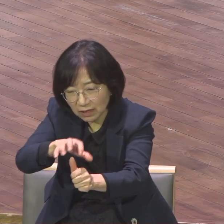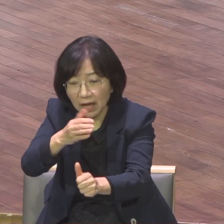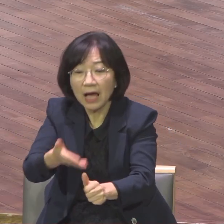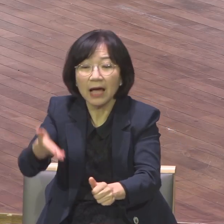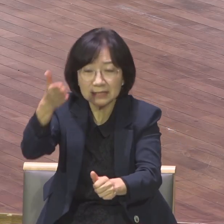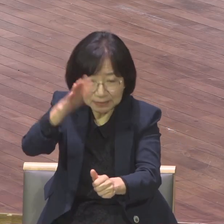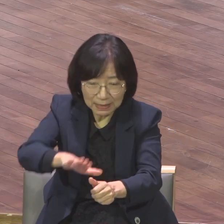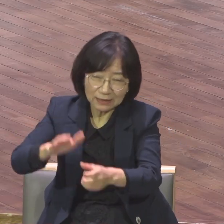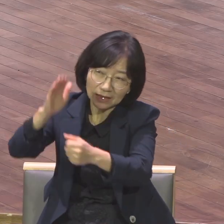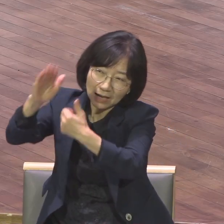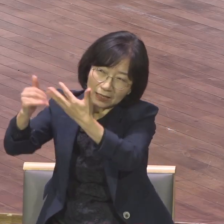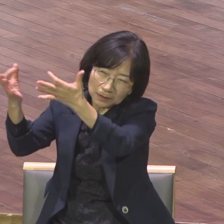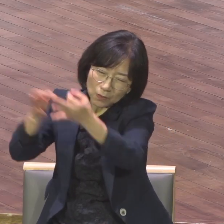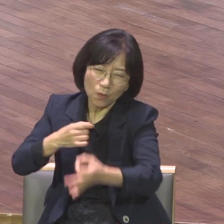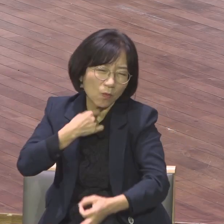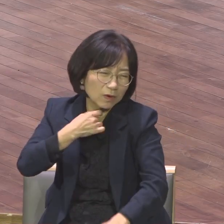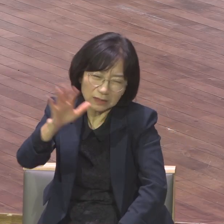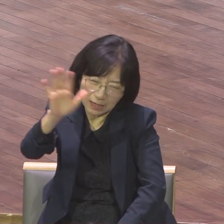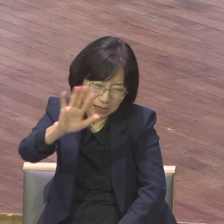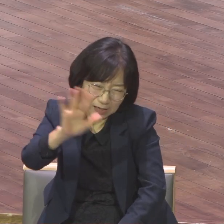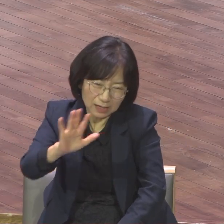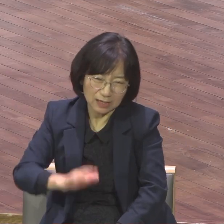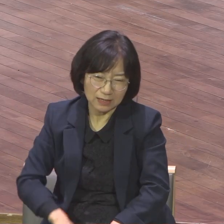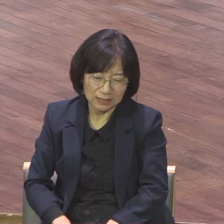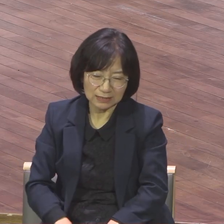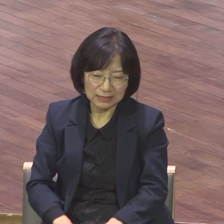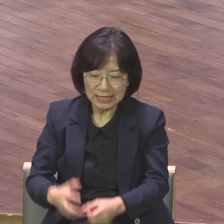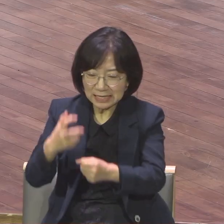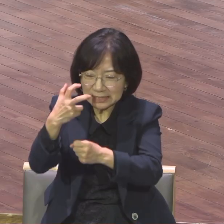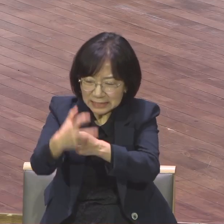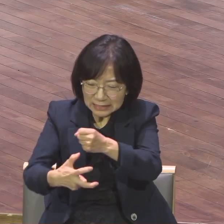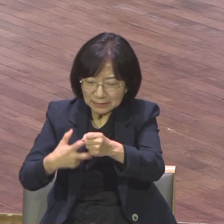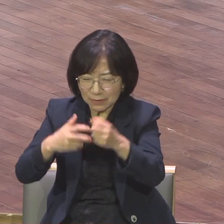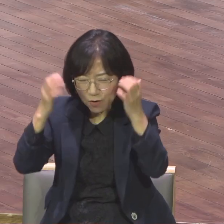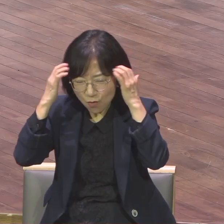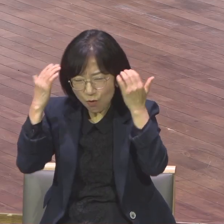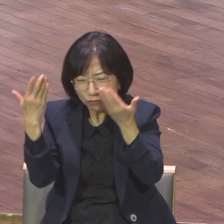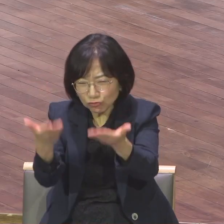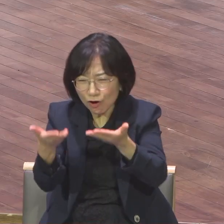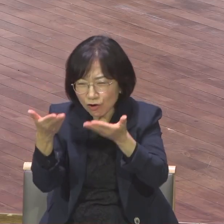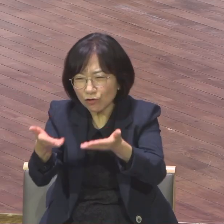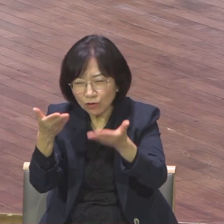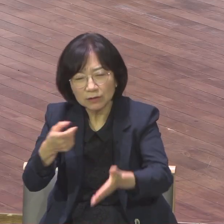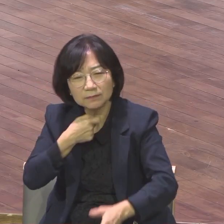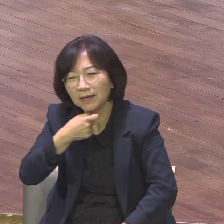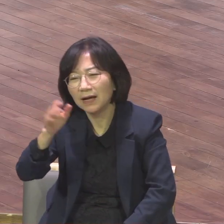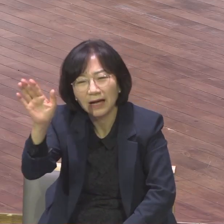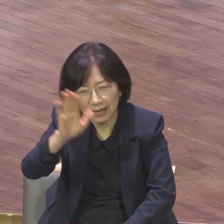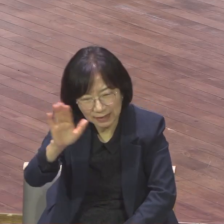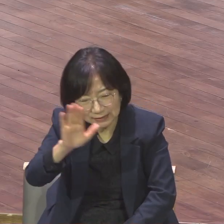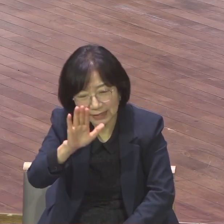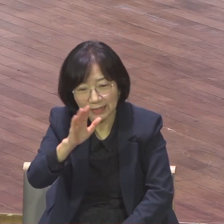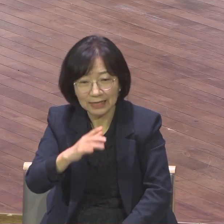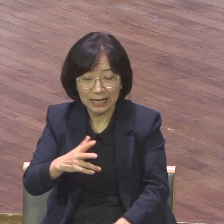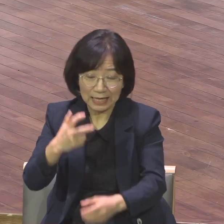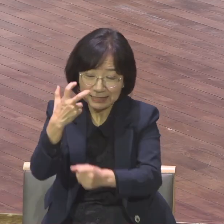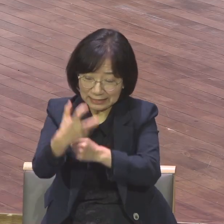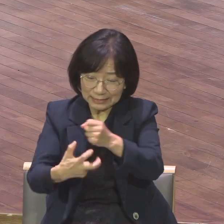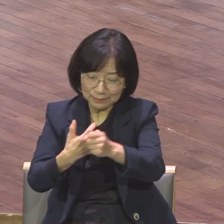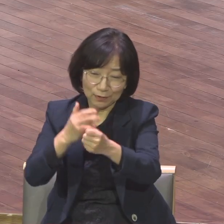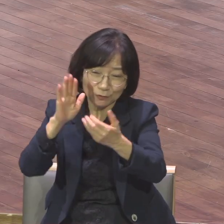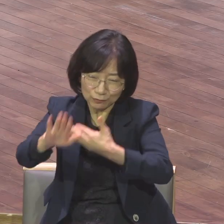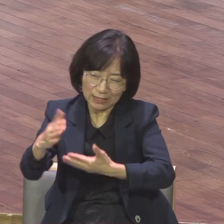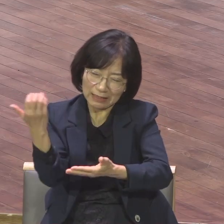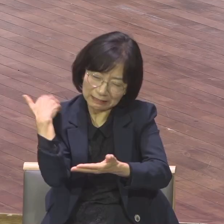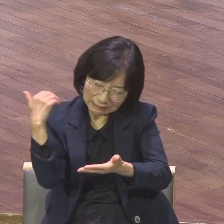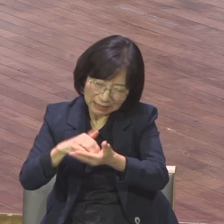본질적 생각은 아니야. 너희들 70년 동안 포로로 있다가 하나님 또 다시 부를 거니까 너희들